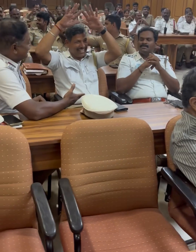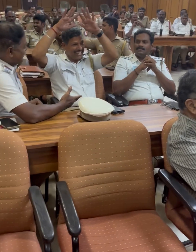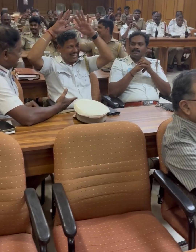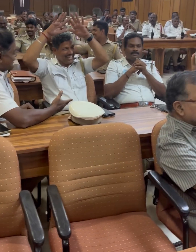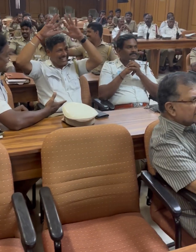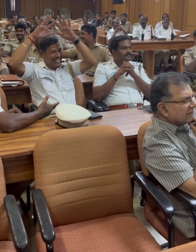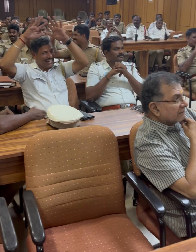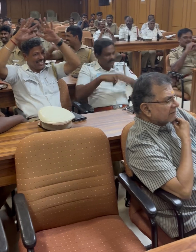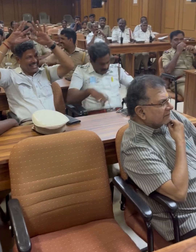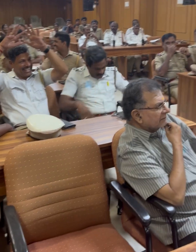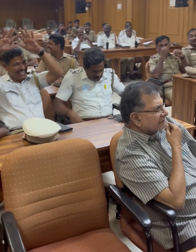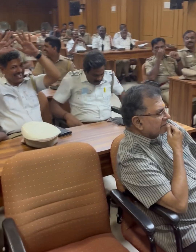Okay, next Nina.